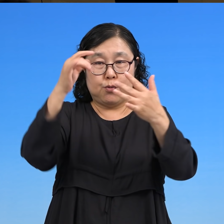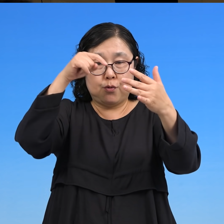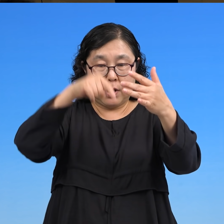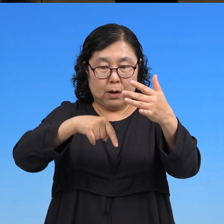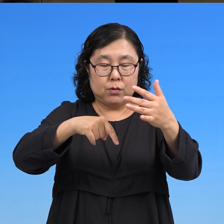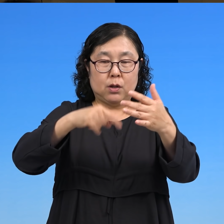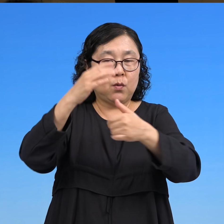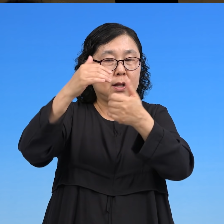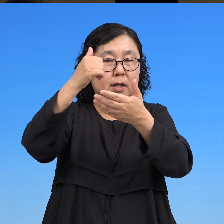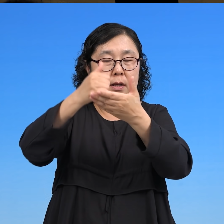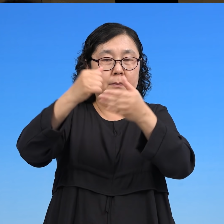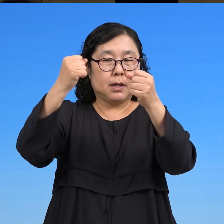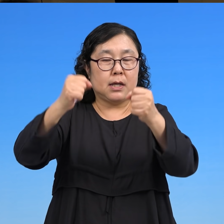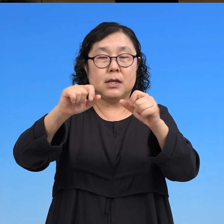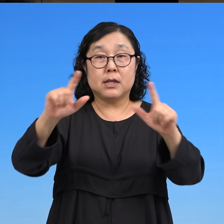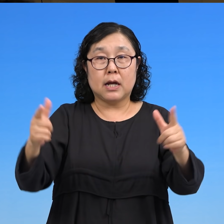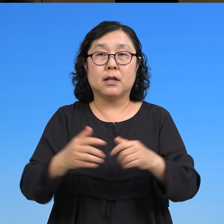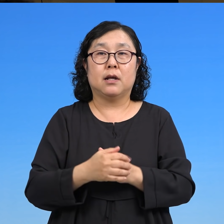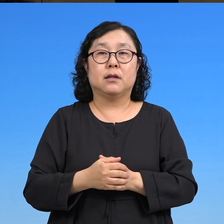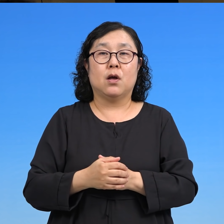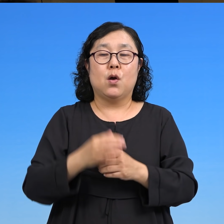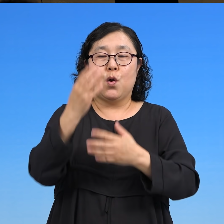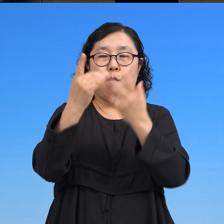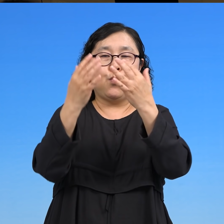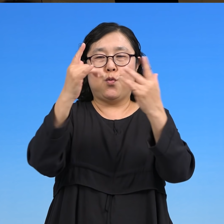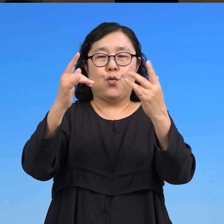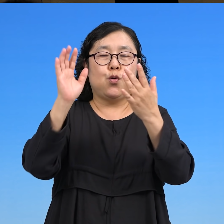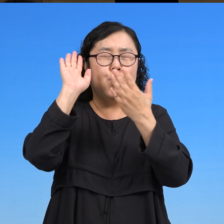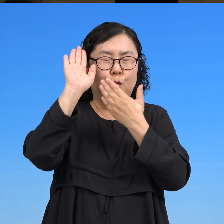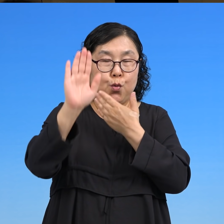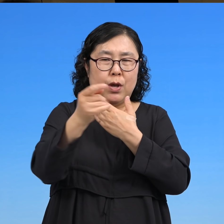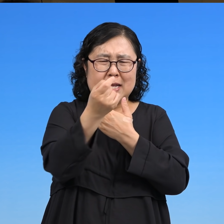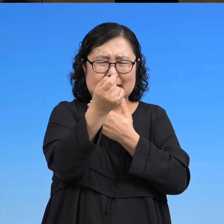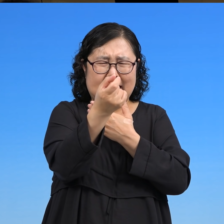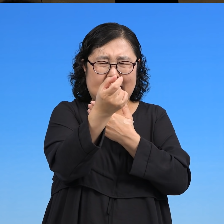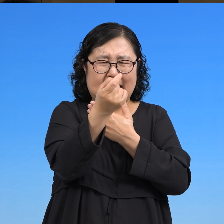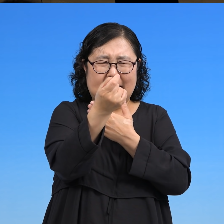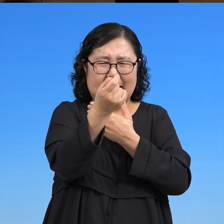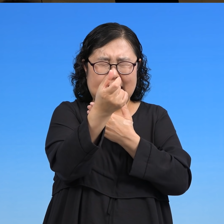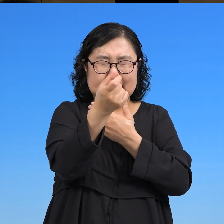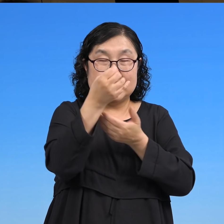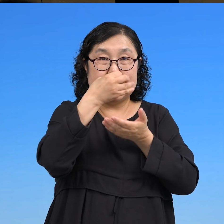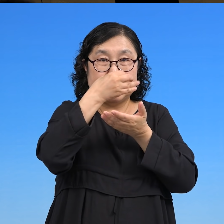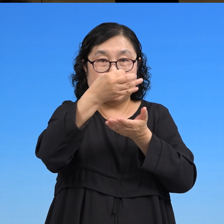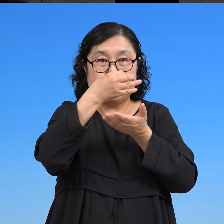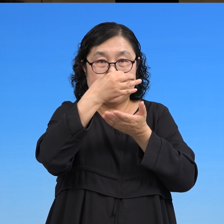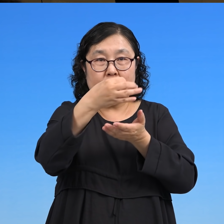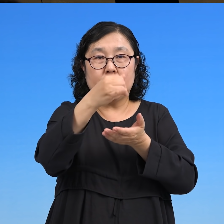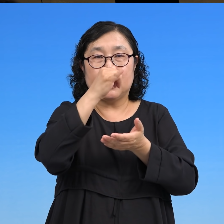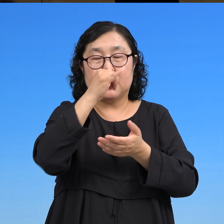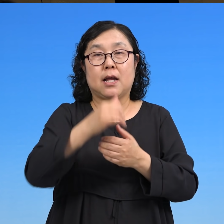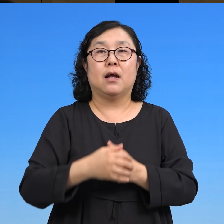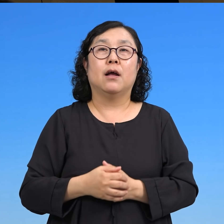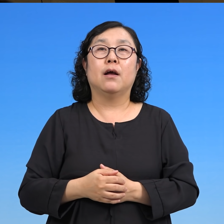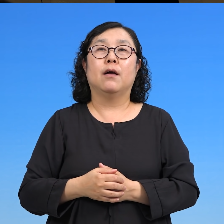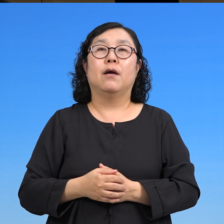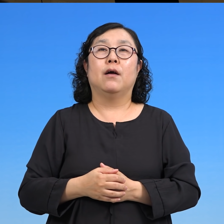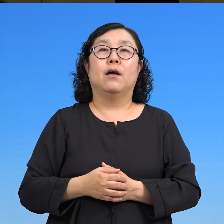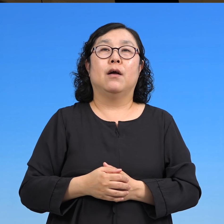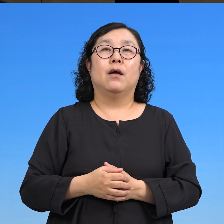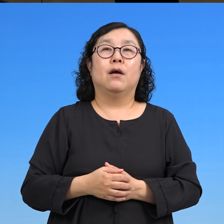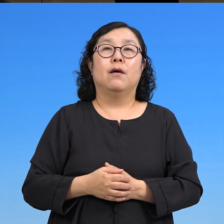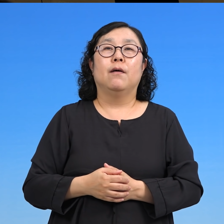가운데에도 여호와께서 계시지 아니하더니 불 후에 세미한 소리가 있는지라. 이 하나님의 특별 가외 한번 잘